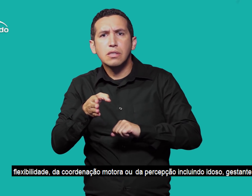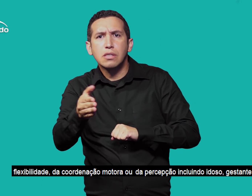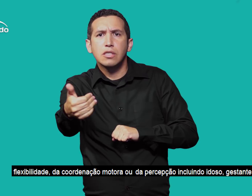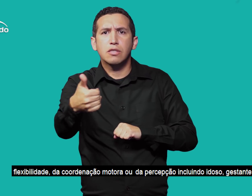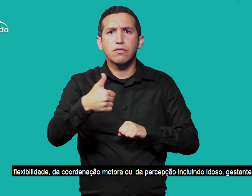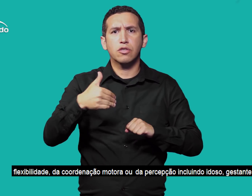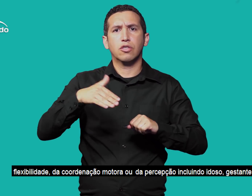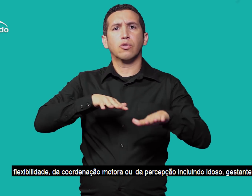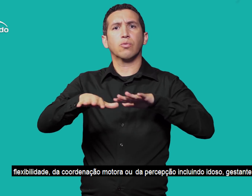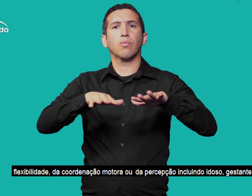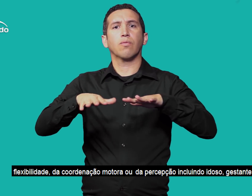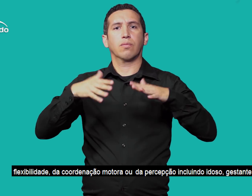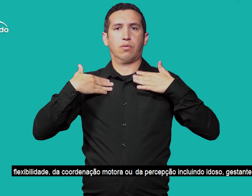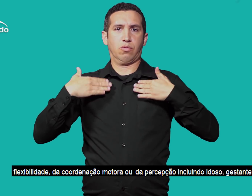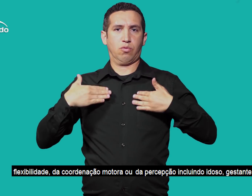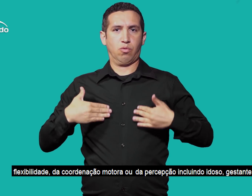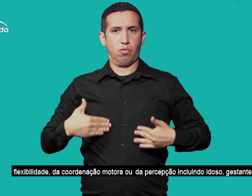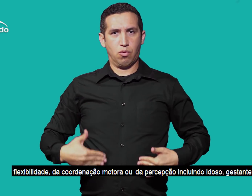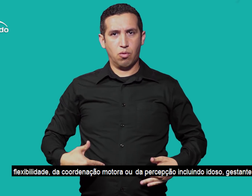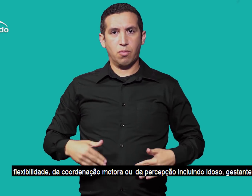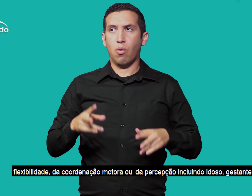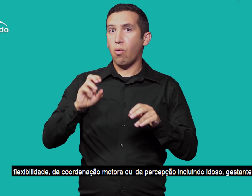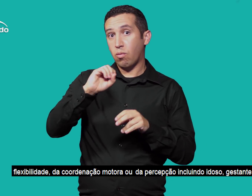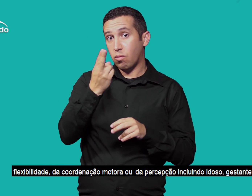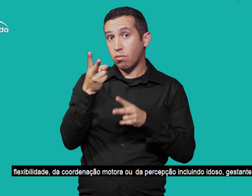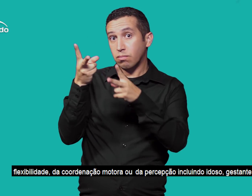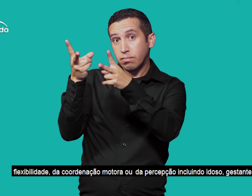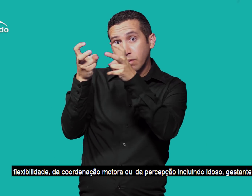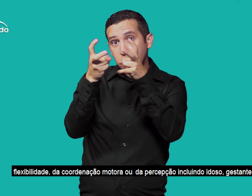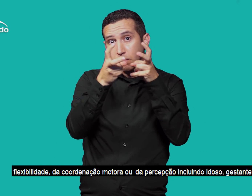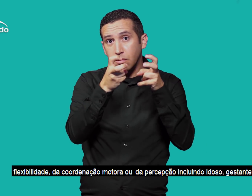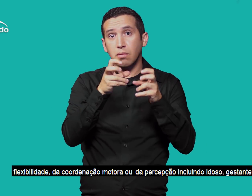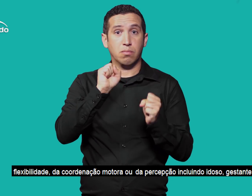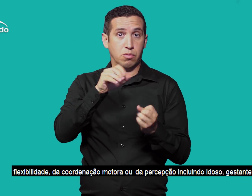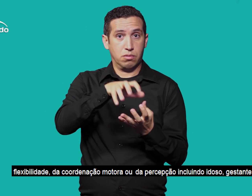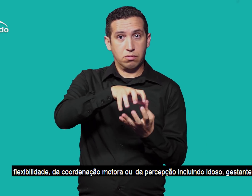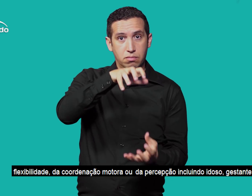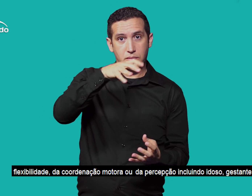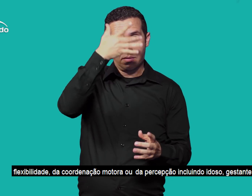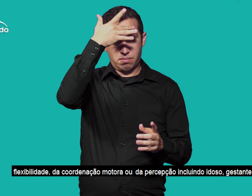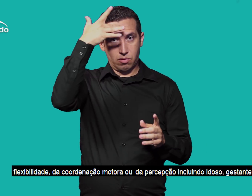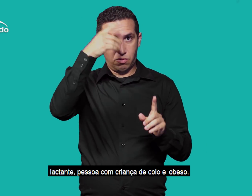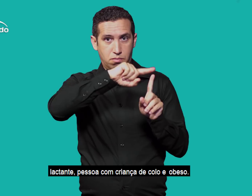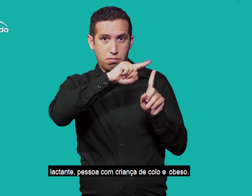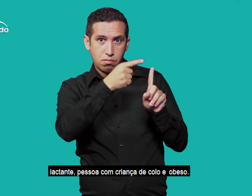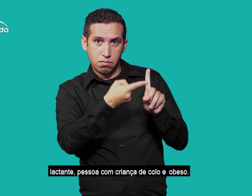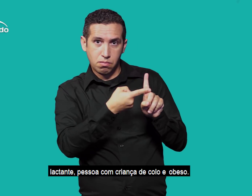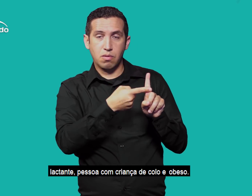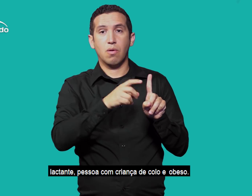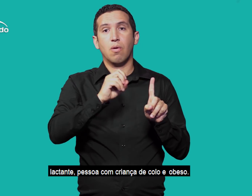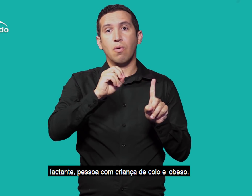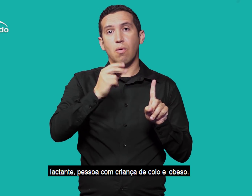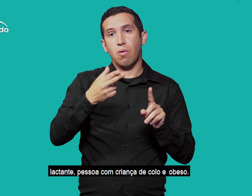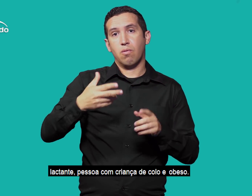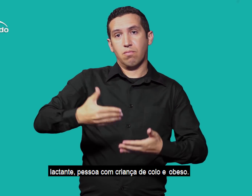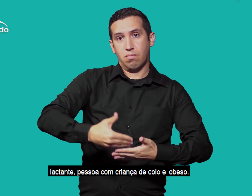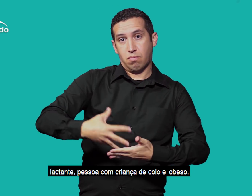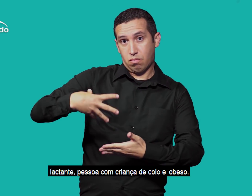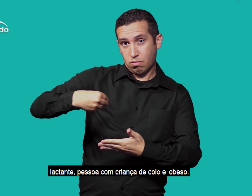coordenação motora ou da percepção incluindo idoso gestante lactante pessoa com criança de